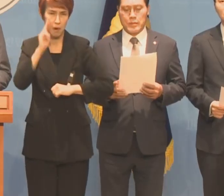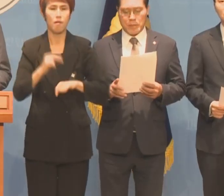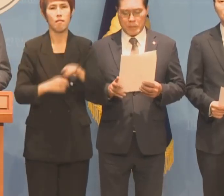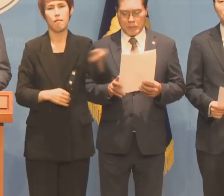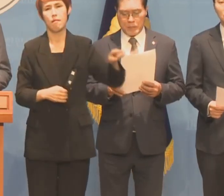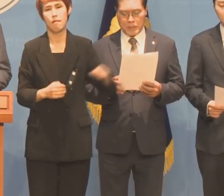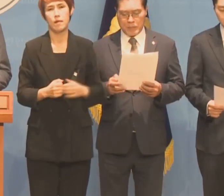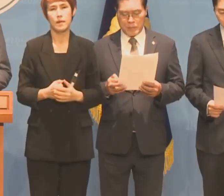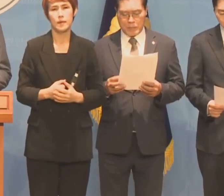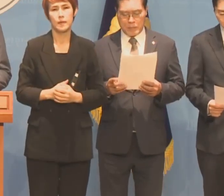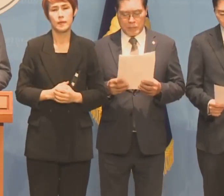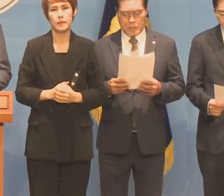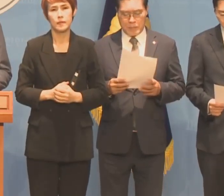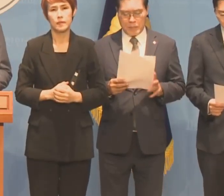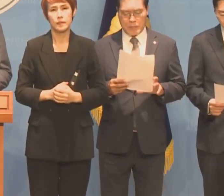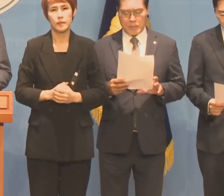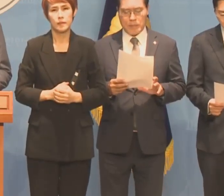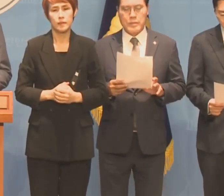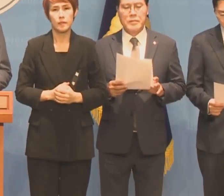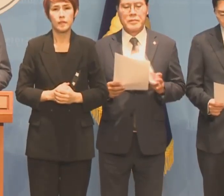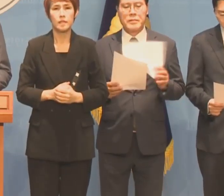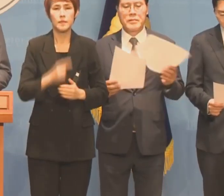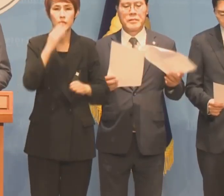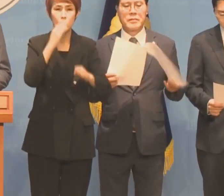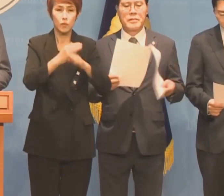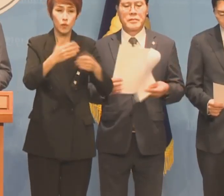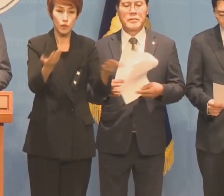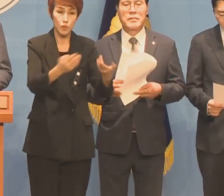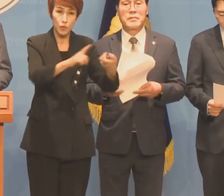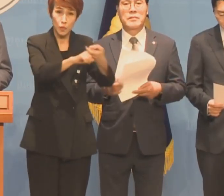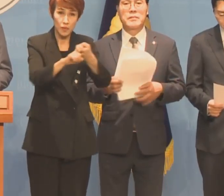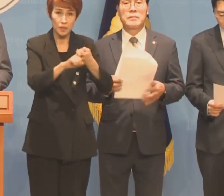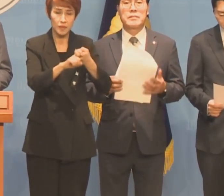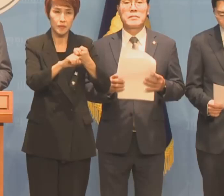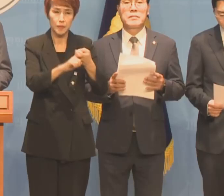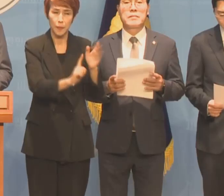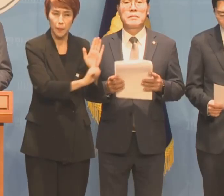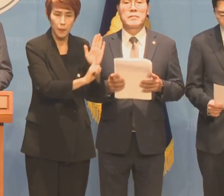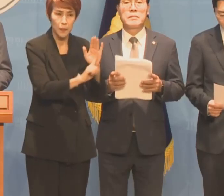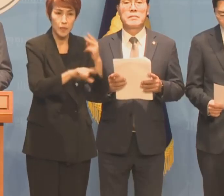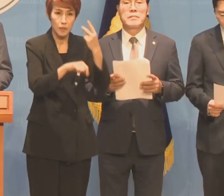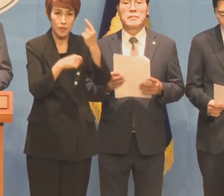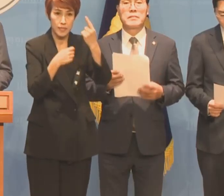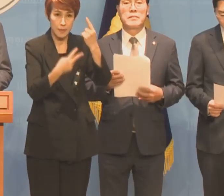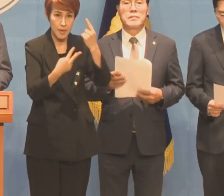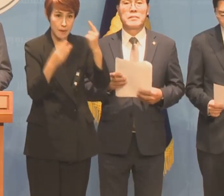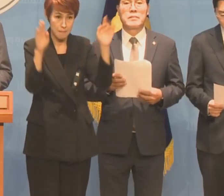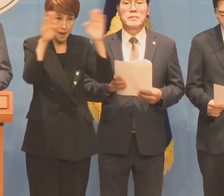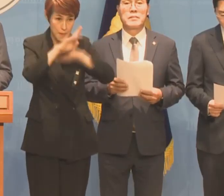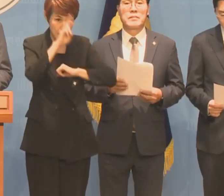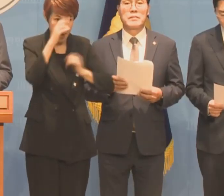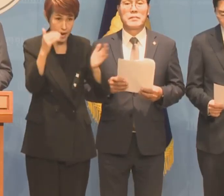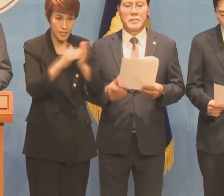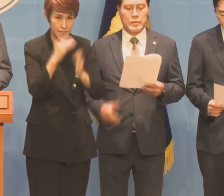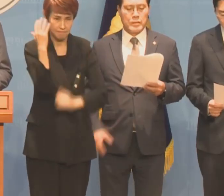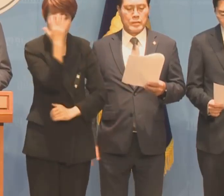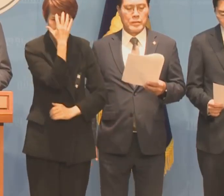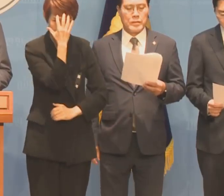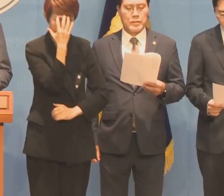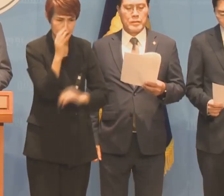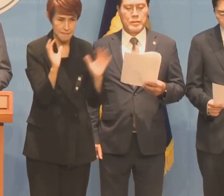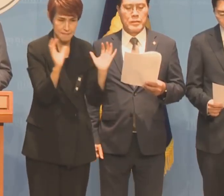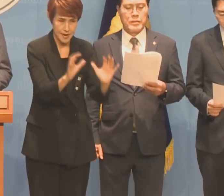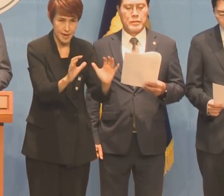있습니다. 실제로 민노총은 내부 공지를 통해 1월 3일 자정까지 복면을 착용하고